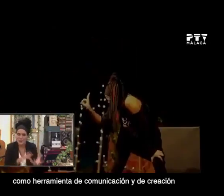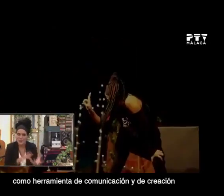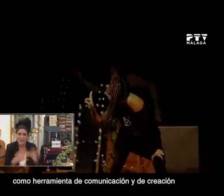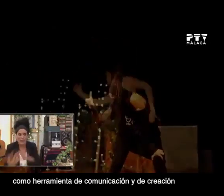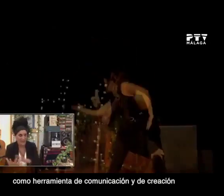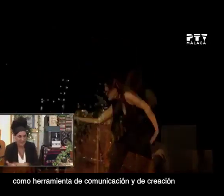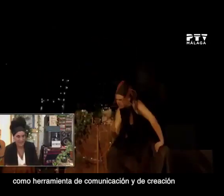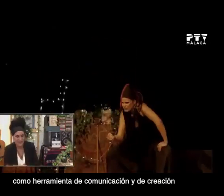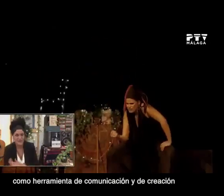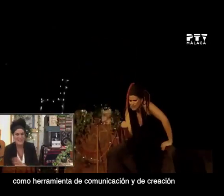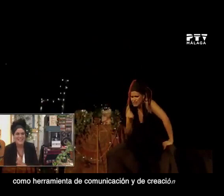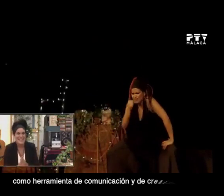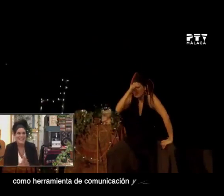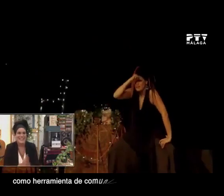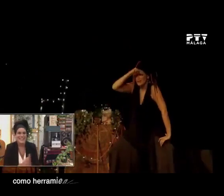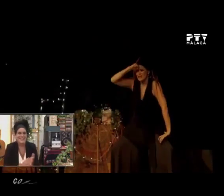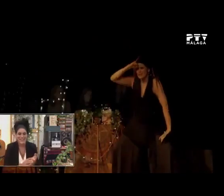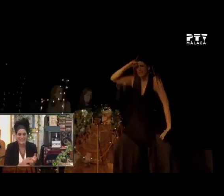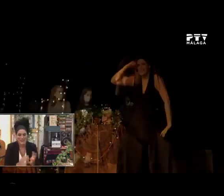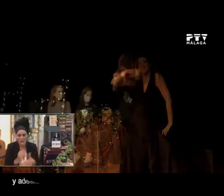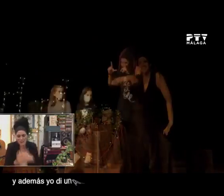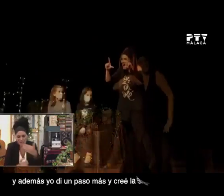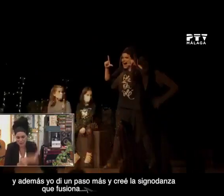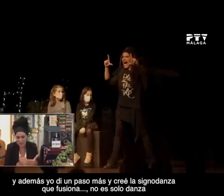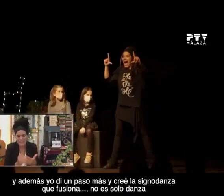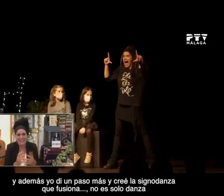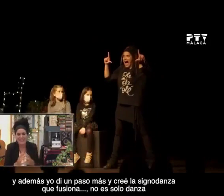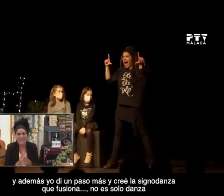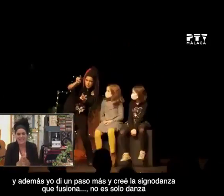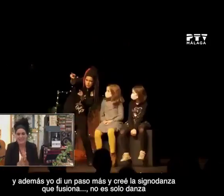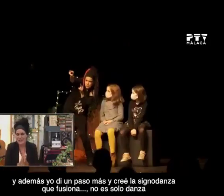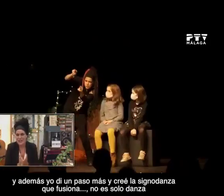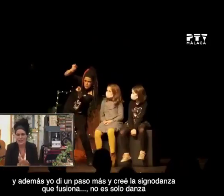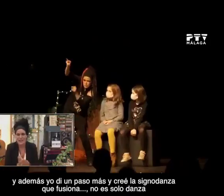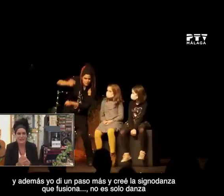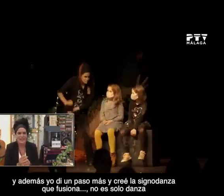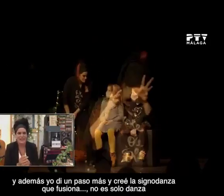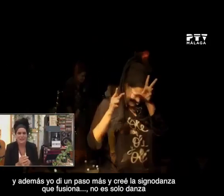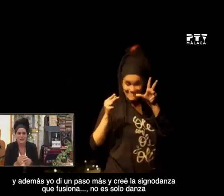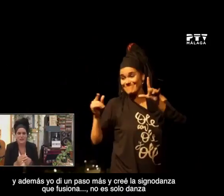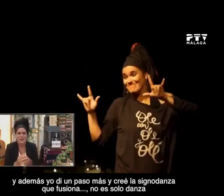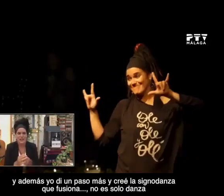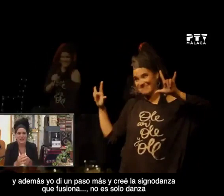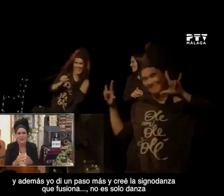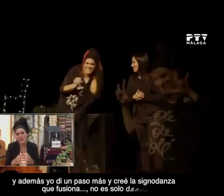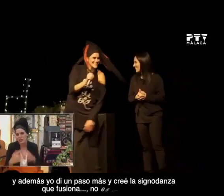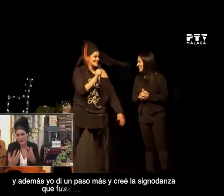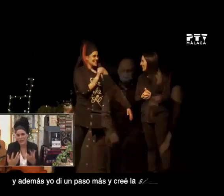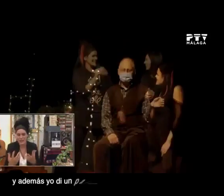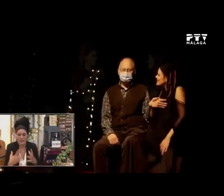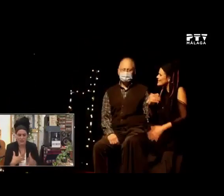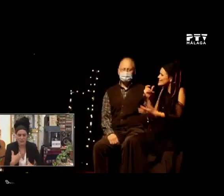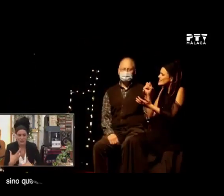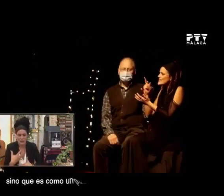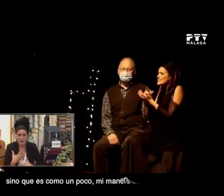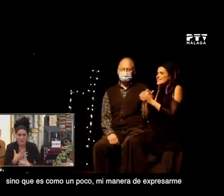comunicación y de creación. Y además yo di un paso más, creé la signodanza, que fusiona, no es solo danza,